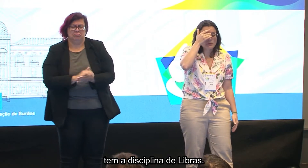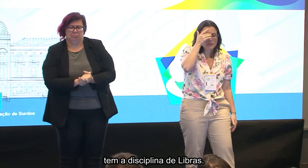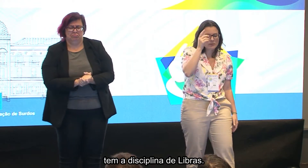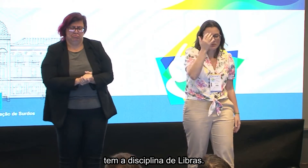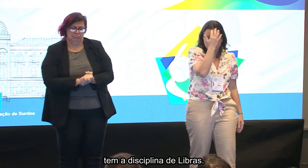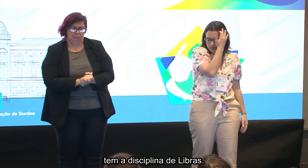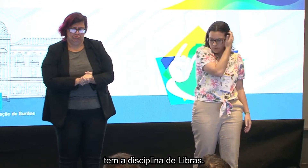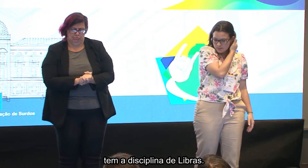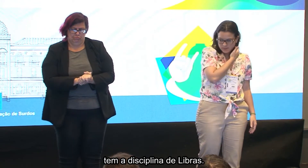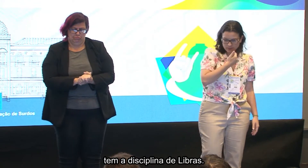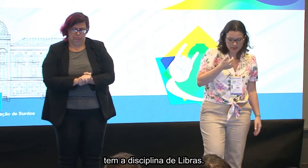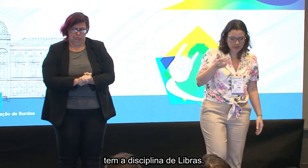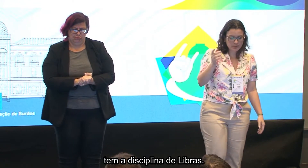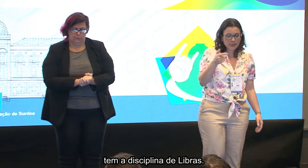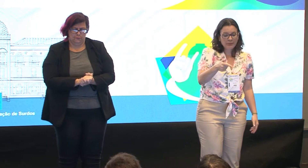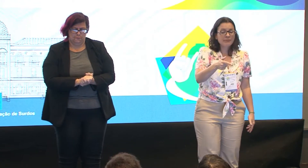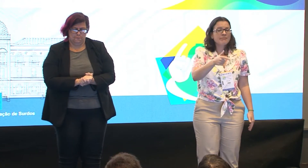tem a disciplina de Libras.